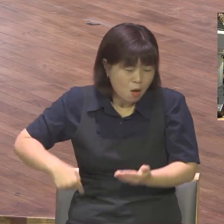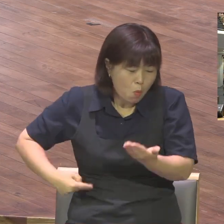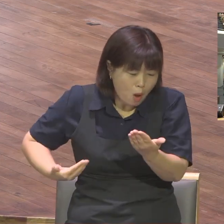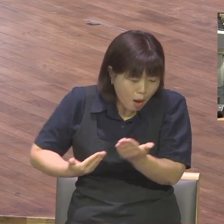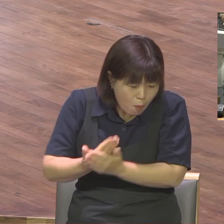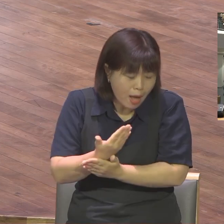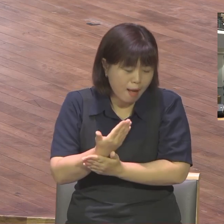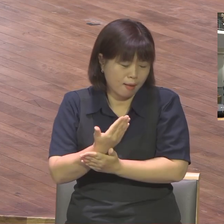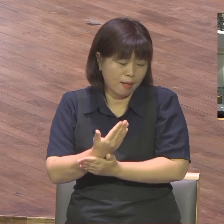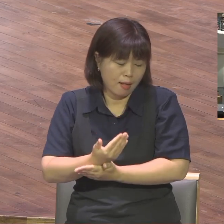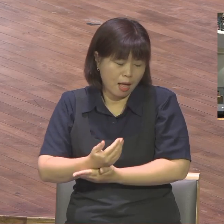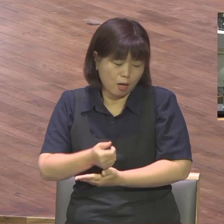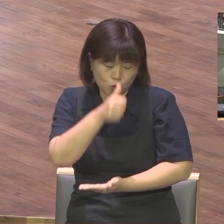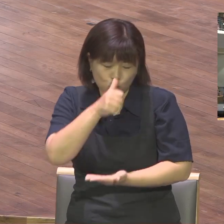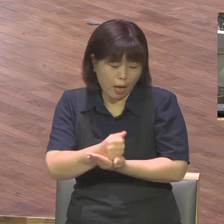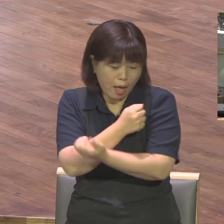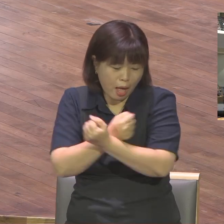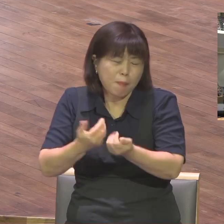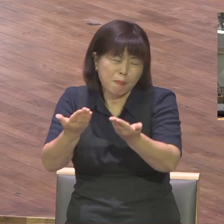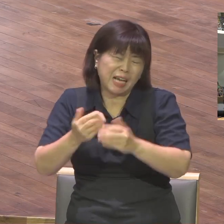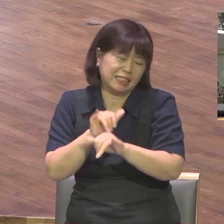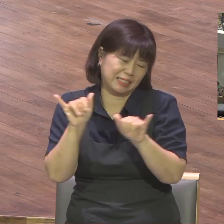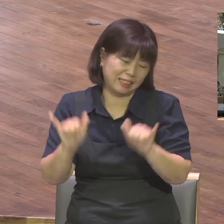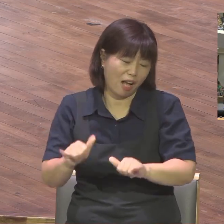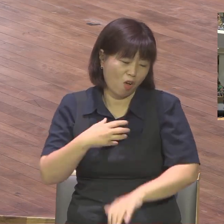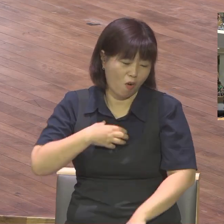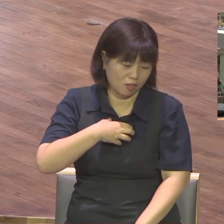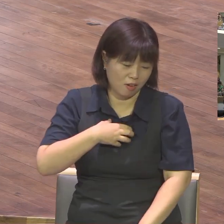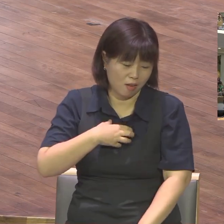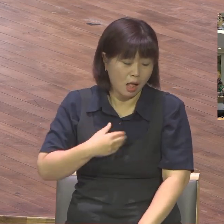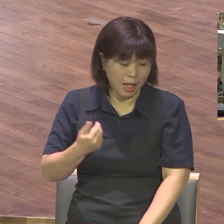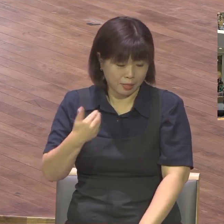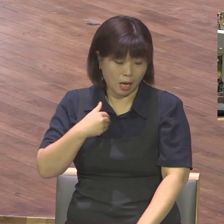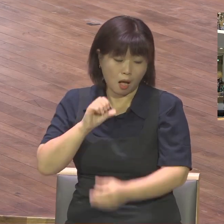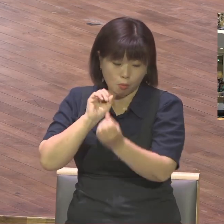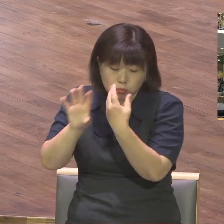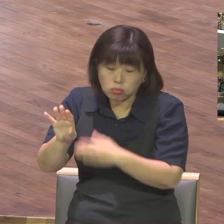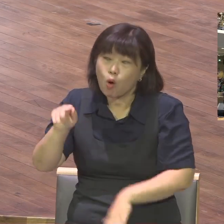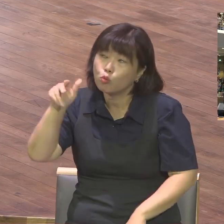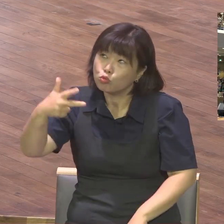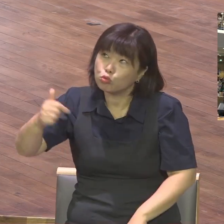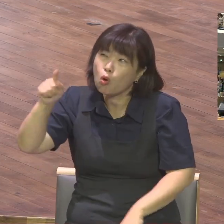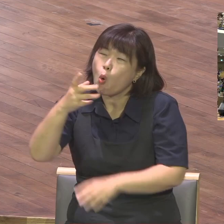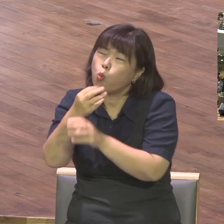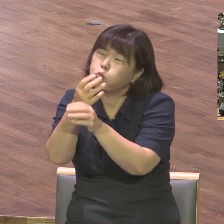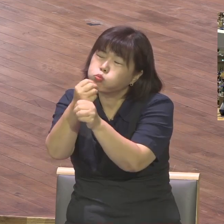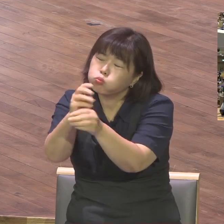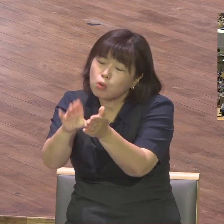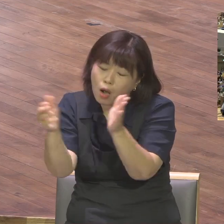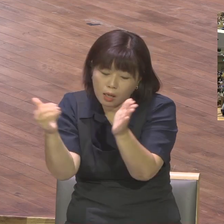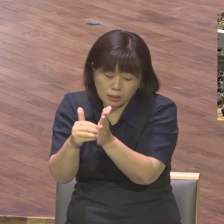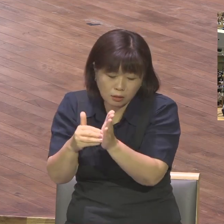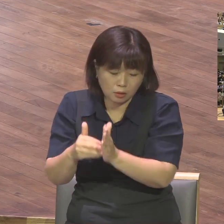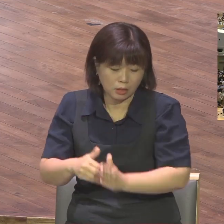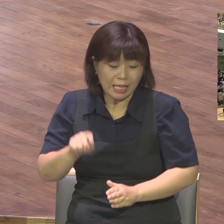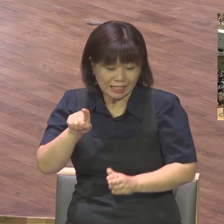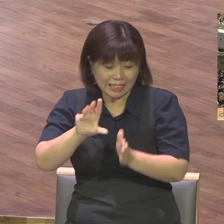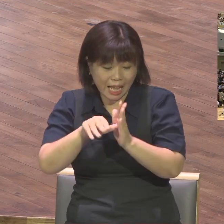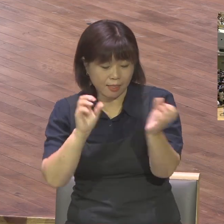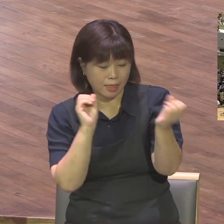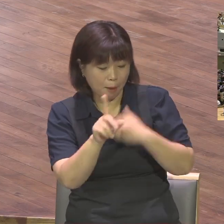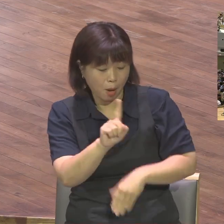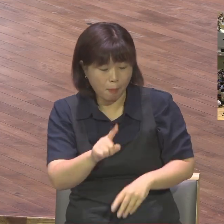돌아와 고침을 받을까 하노라 하시기로 내가 이르되 주여 어느 때까지이니까 하였더니 주께서